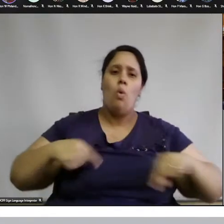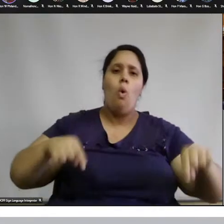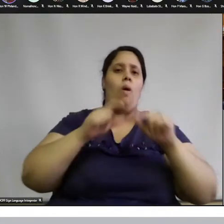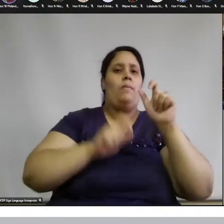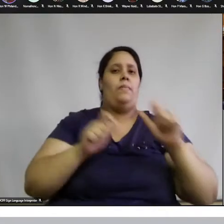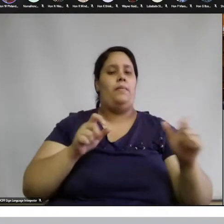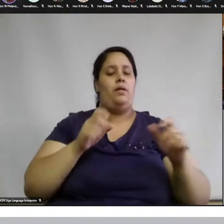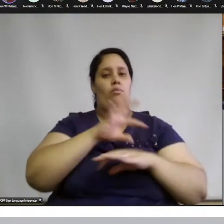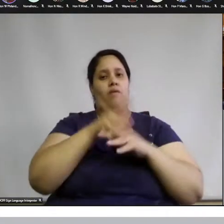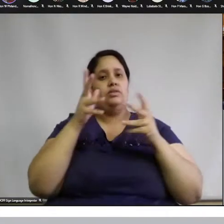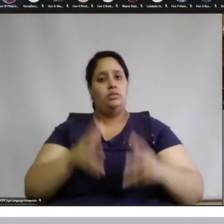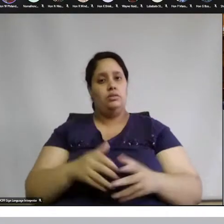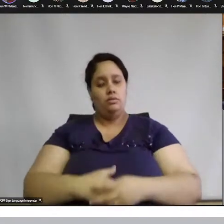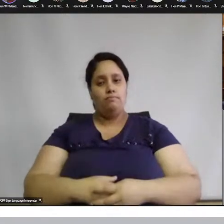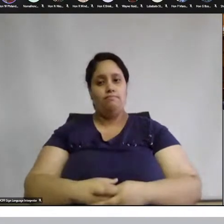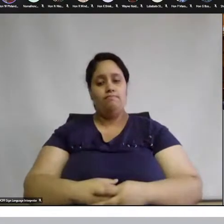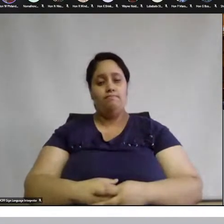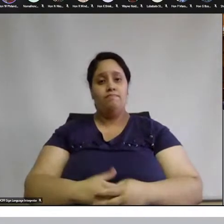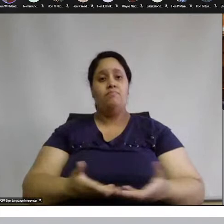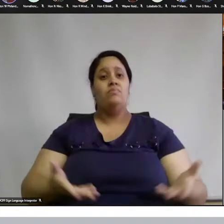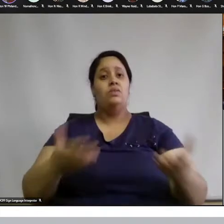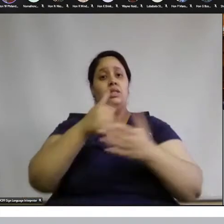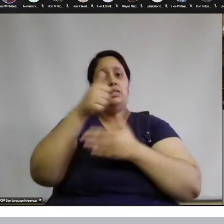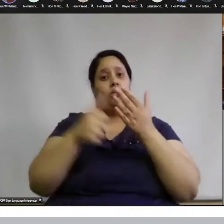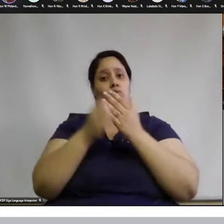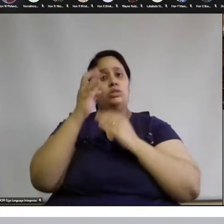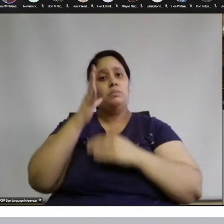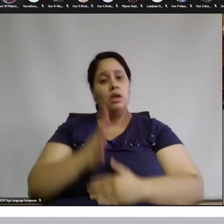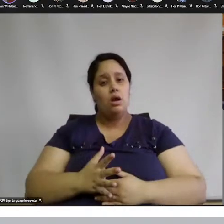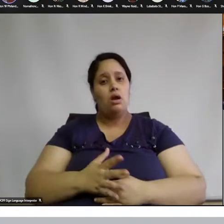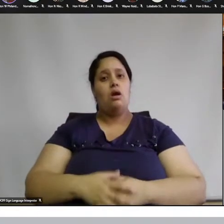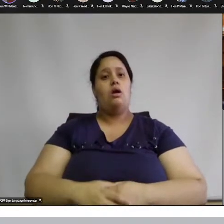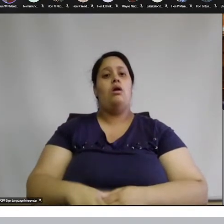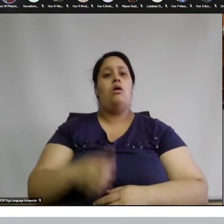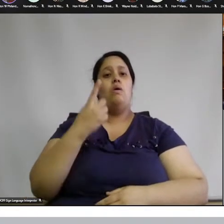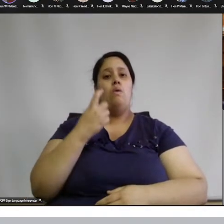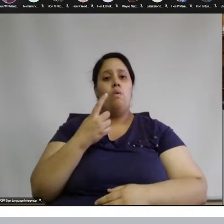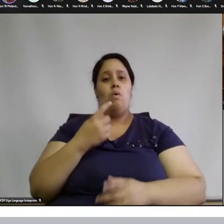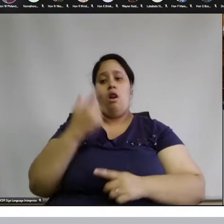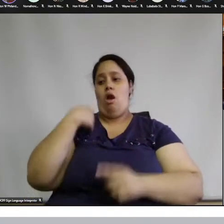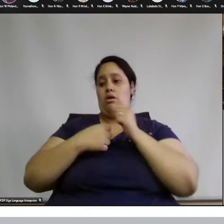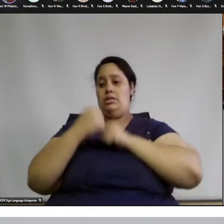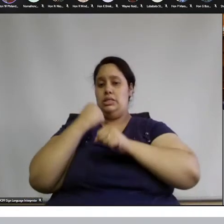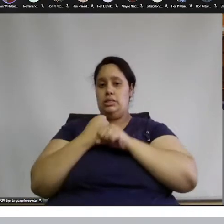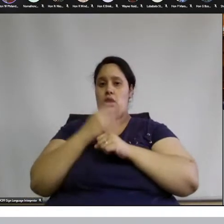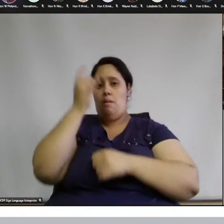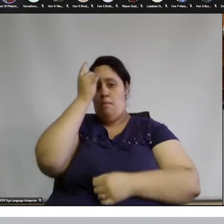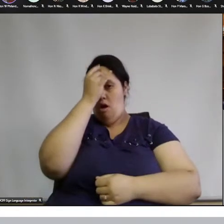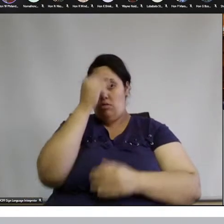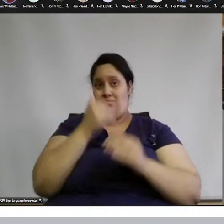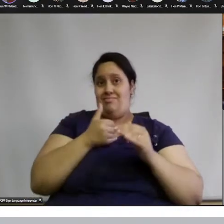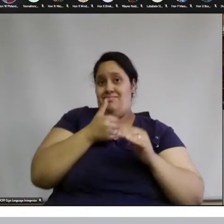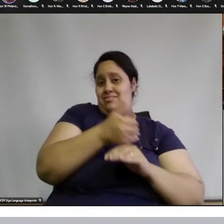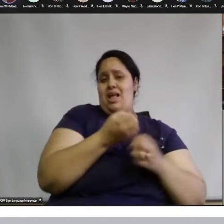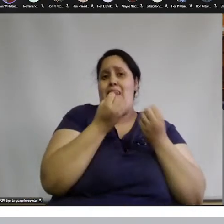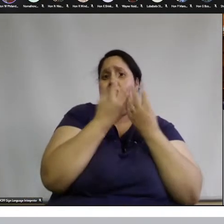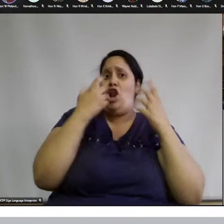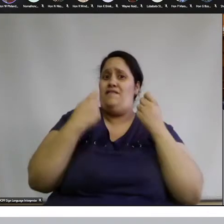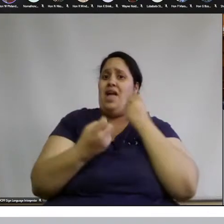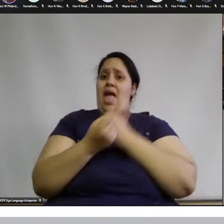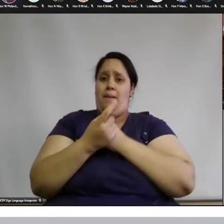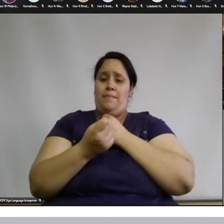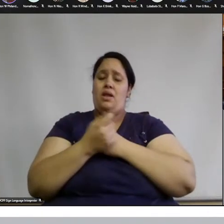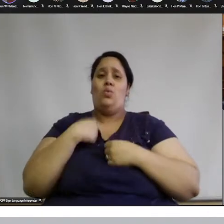province. Agbare adjunct Speaker, sedert 1 Maart verlede jaar het baie gebeur en ons het baie beleef as 'n